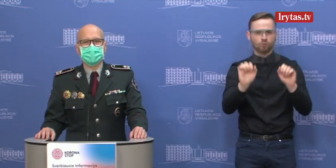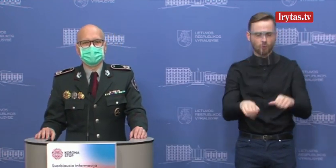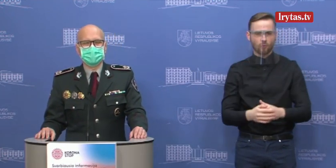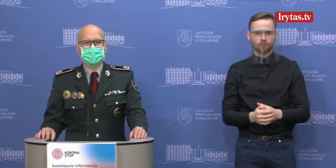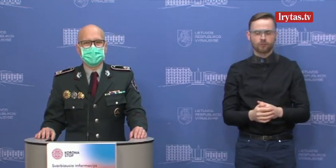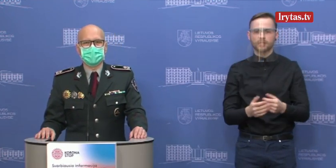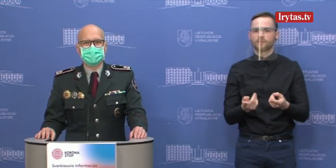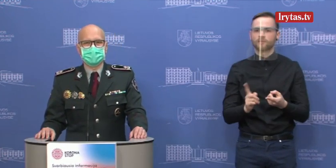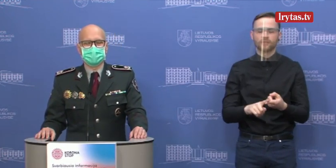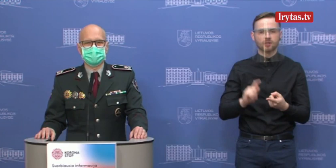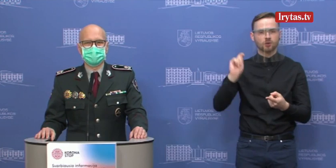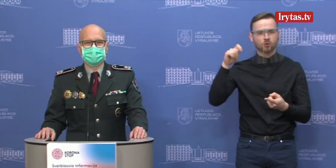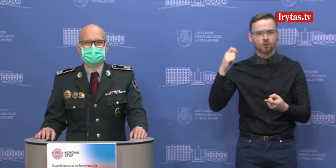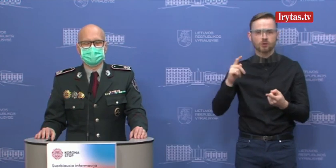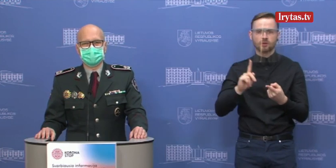Verslo,